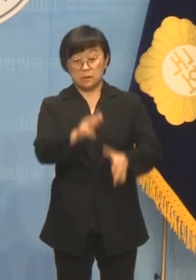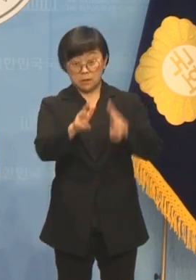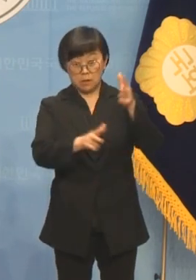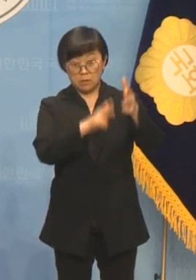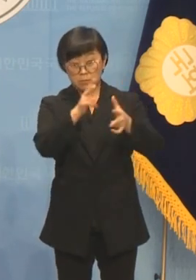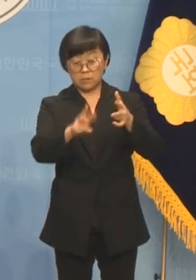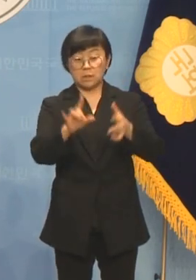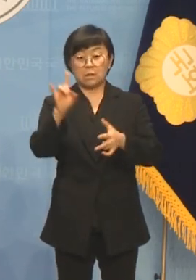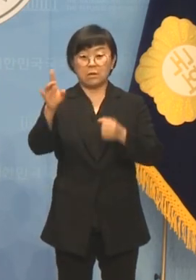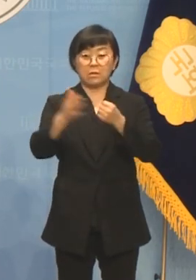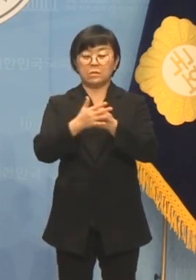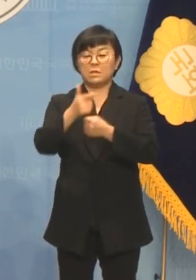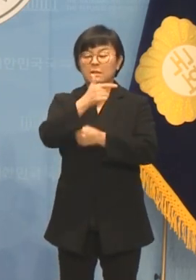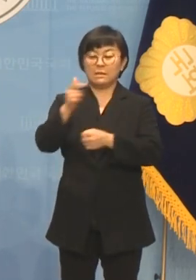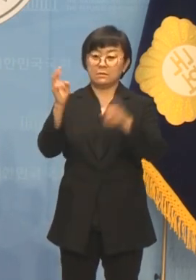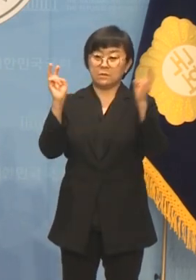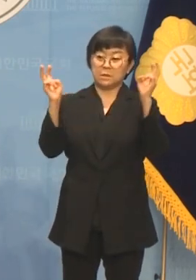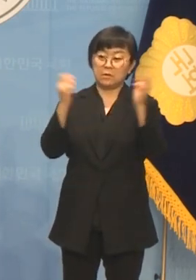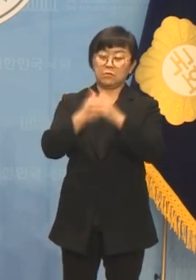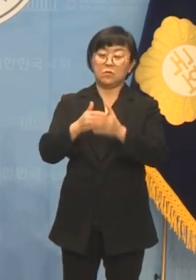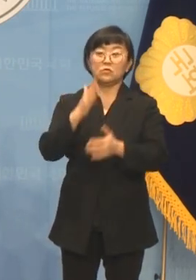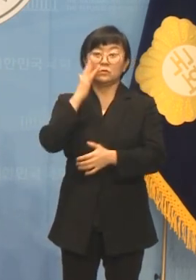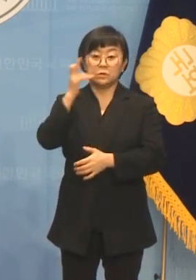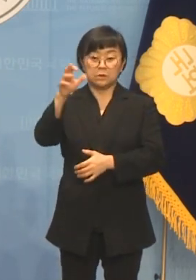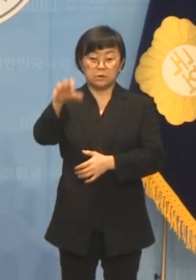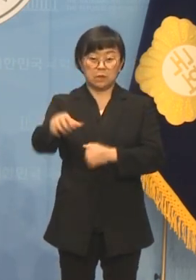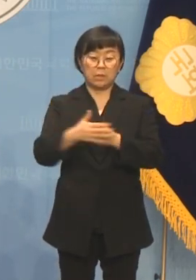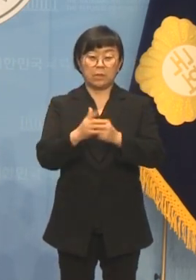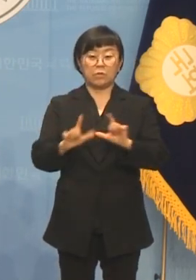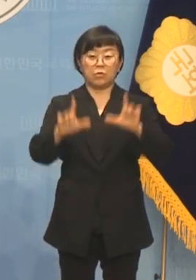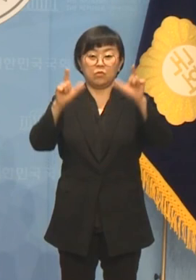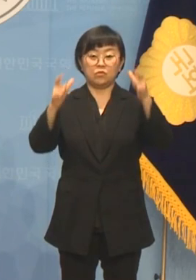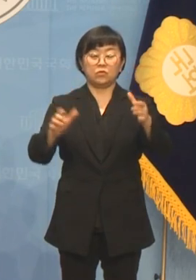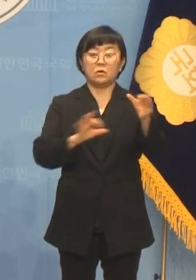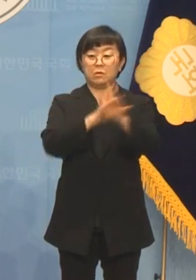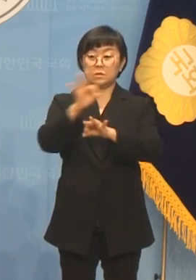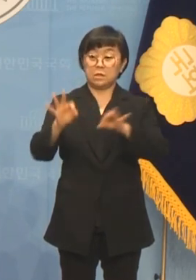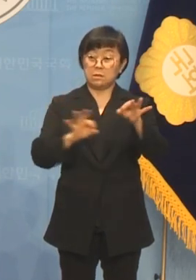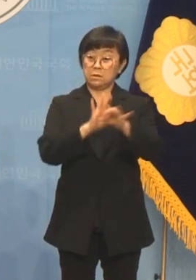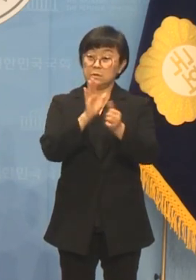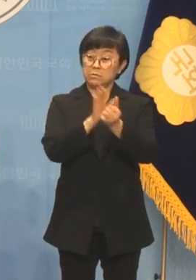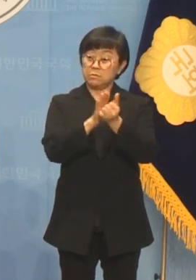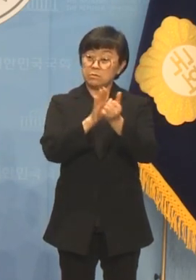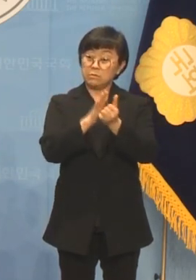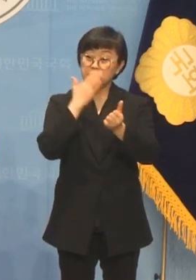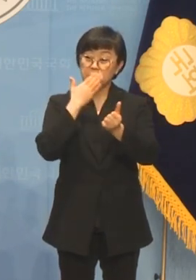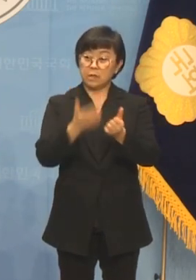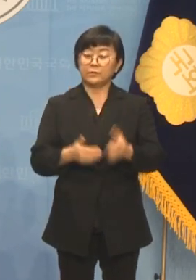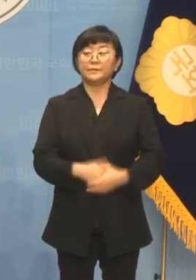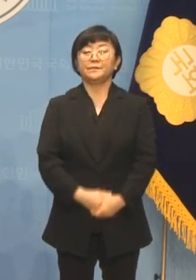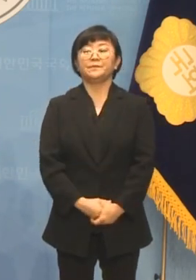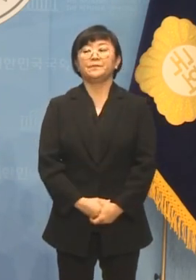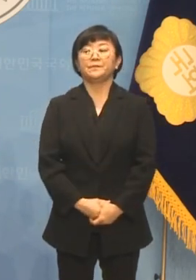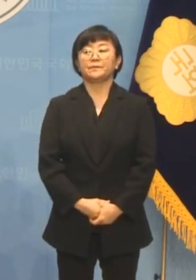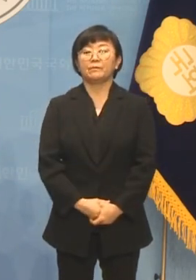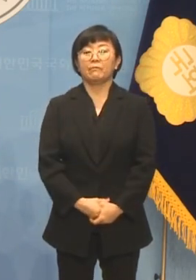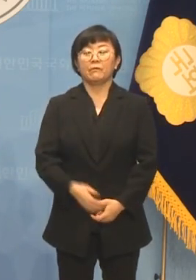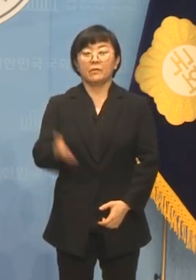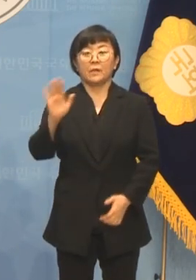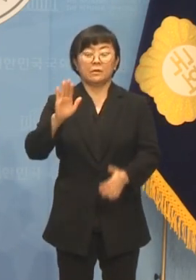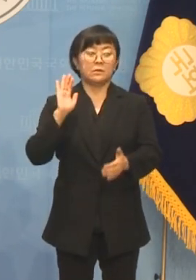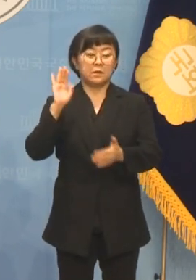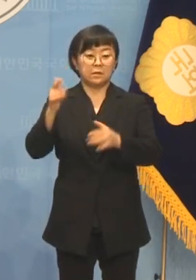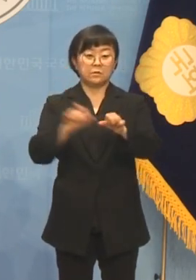자체가 하나의 대기업으로 울산과 우리 동구 경제를 든든히 뒷받침하고 있습니다. 하지만